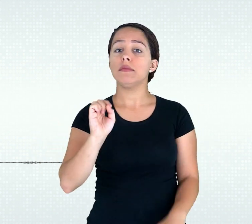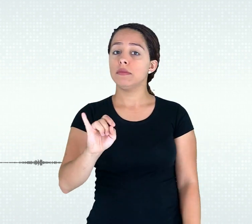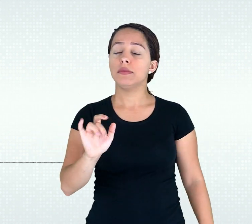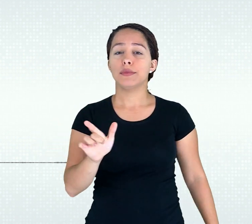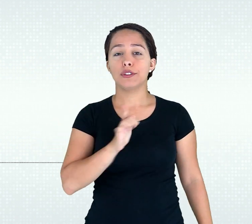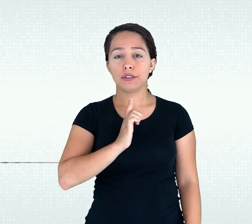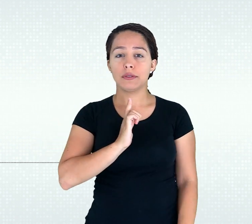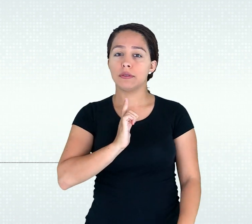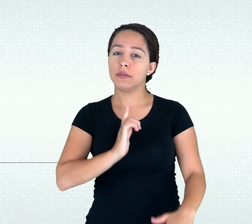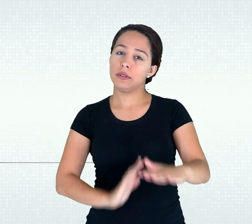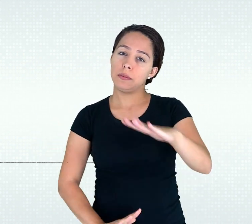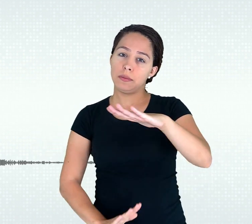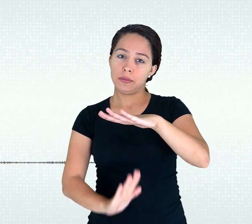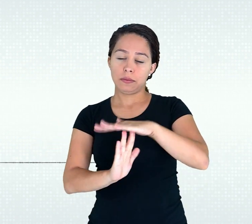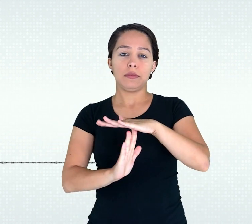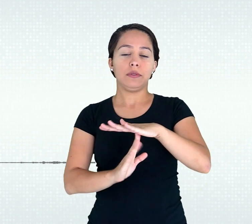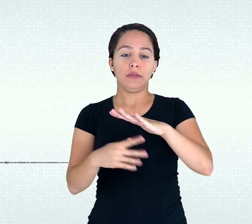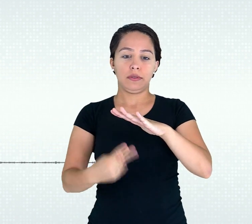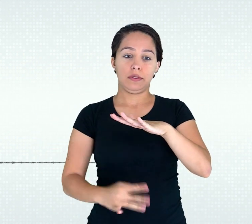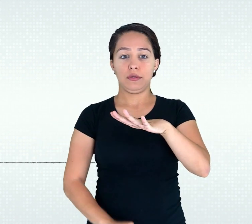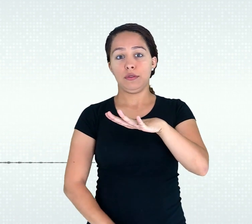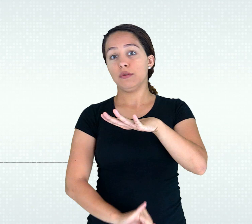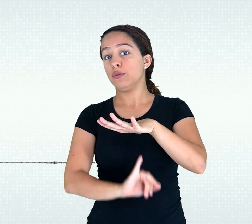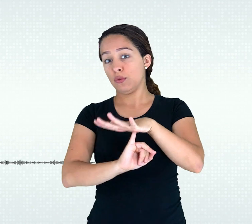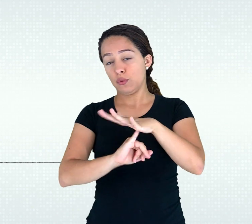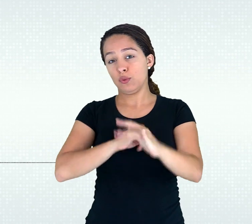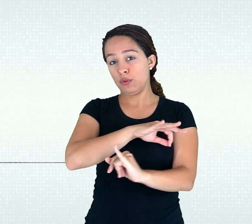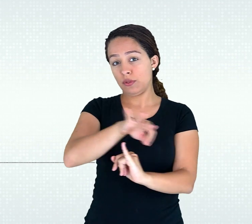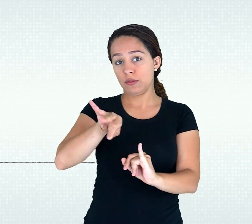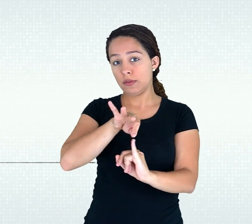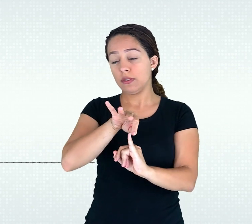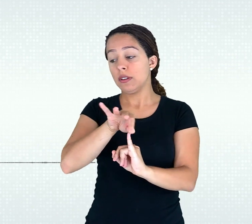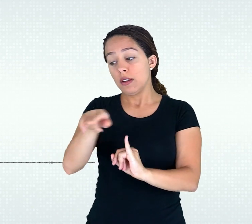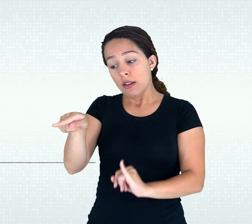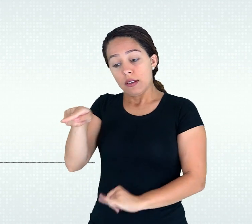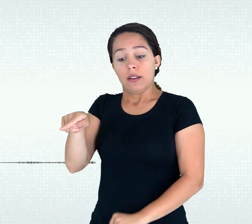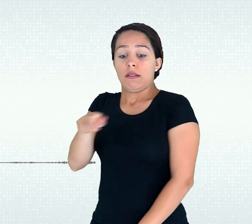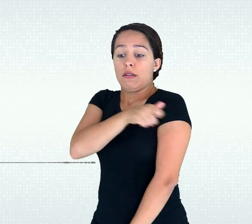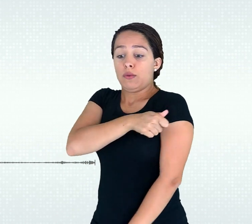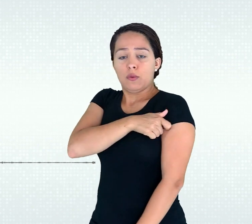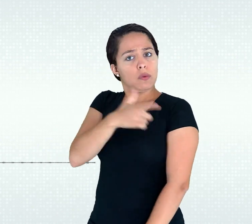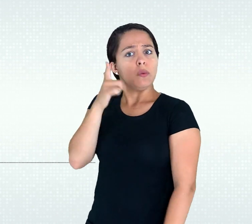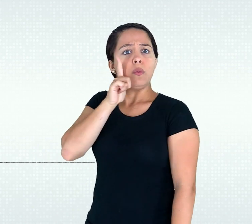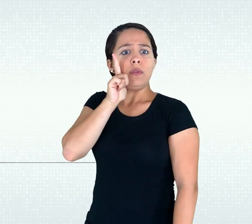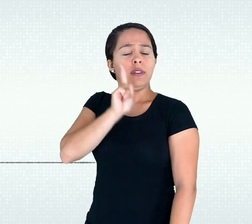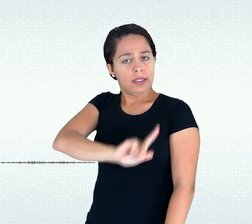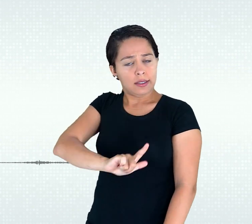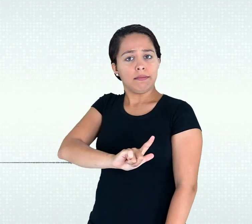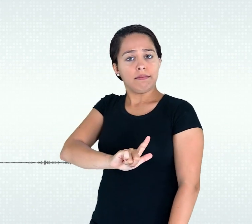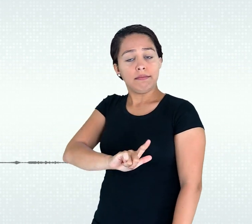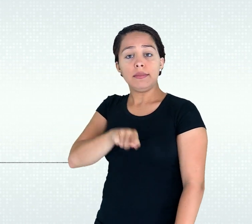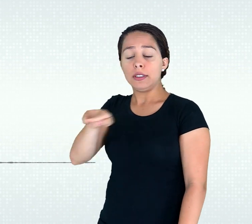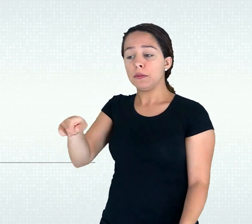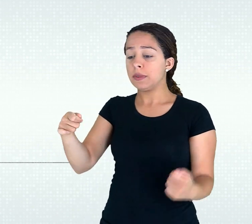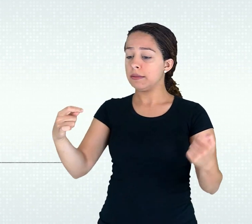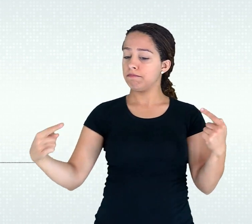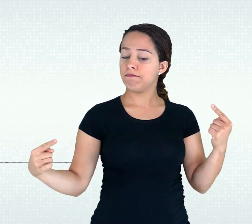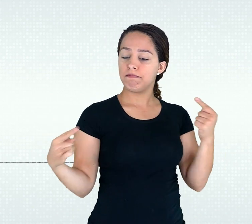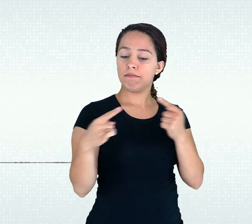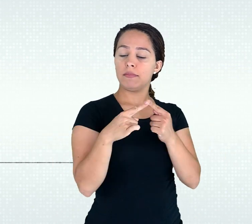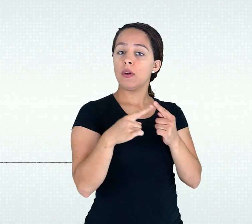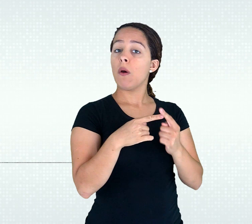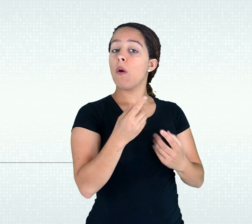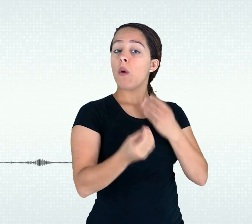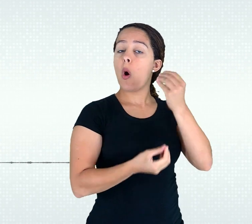neste escopo cabe salientar que qualquer forma de limitação e institucional no registro da